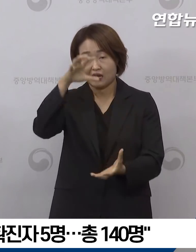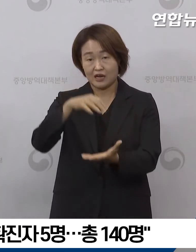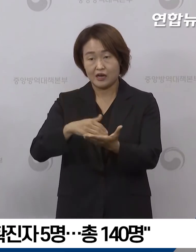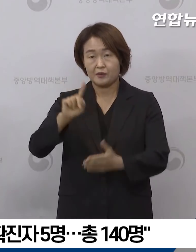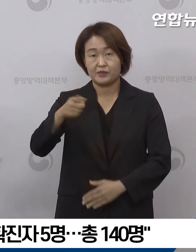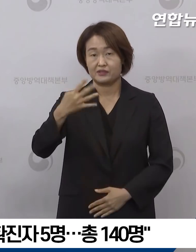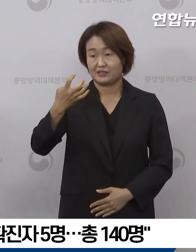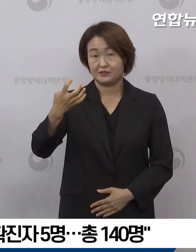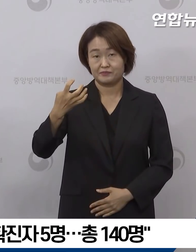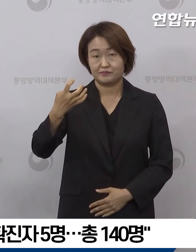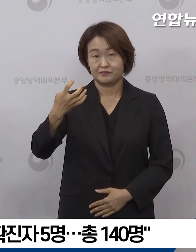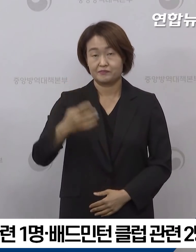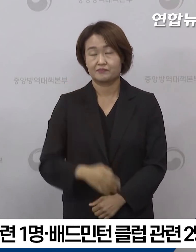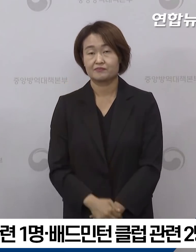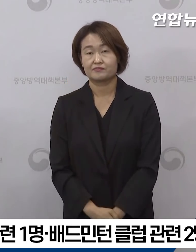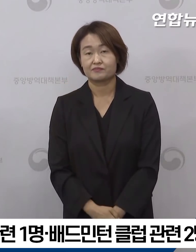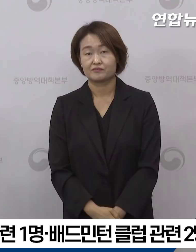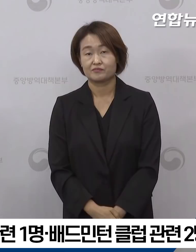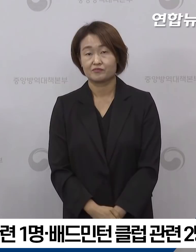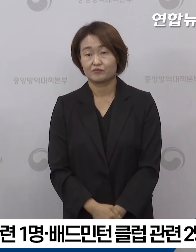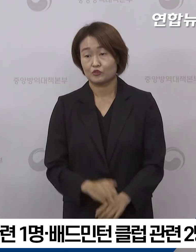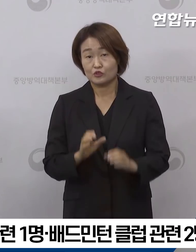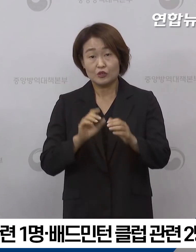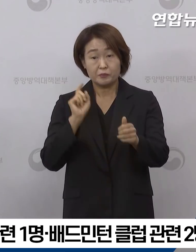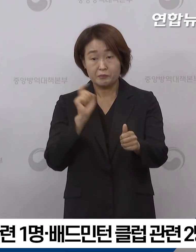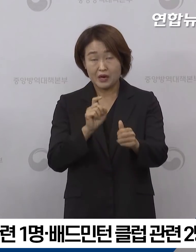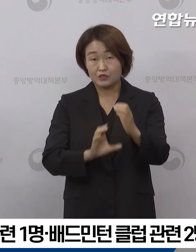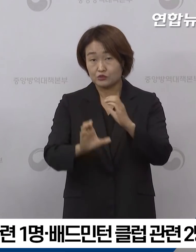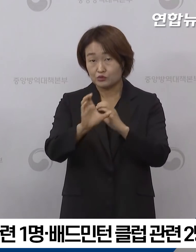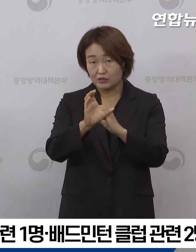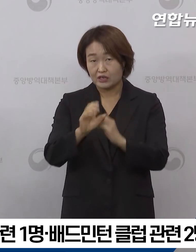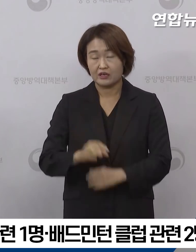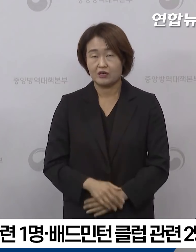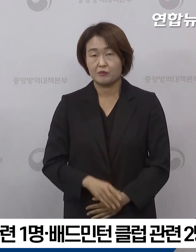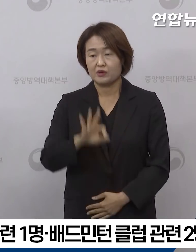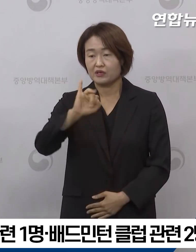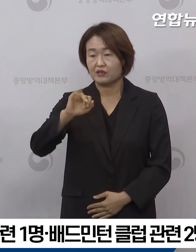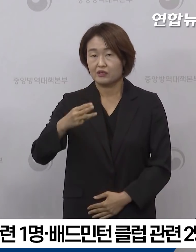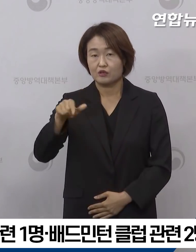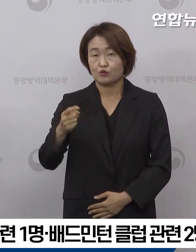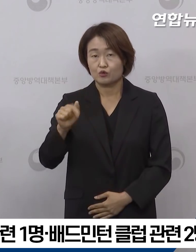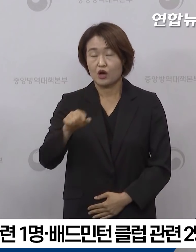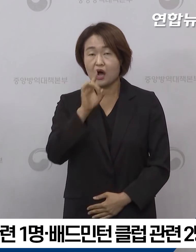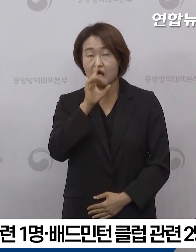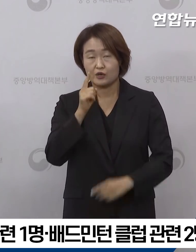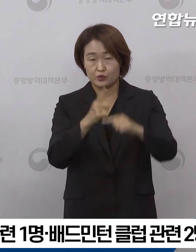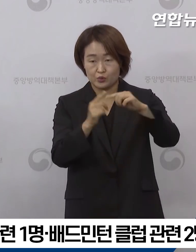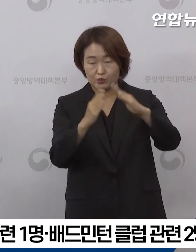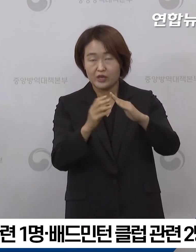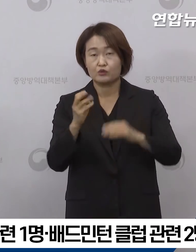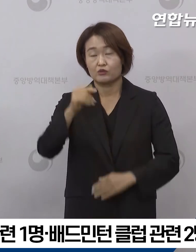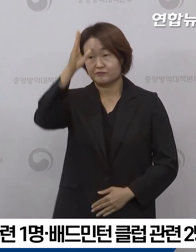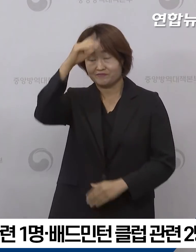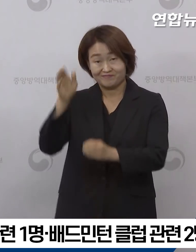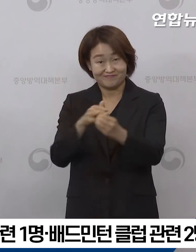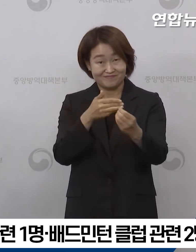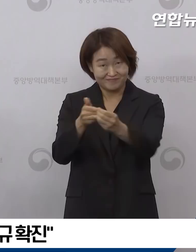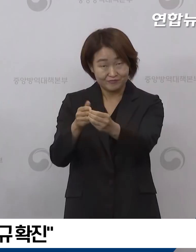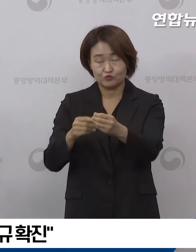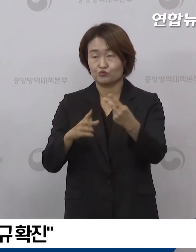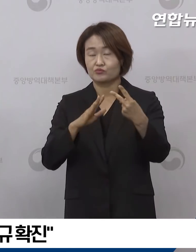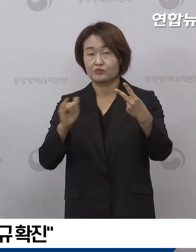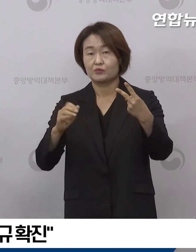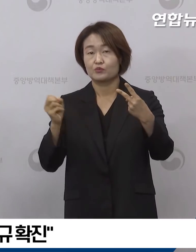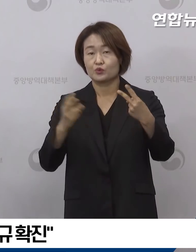총 140명입니다. 추가 확진자는 일곡 중앙교회 관련 1명, 배드민턴 클럽 관련